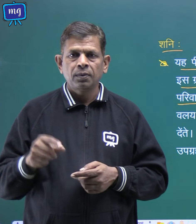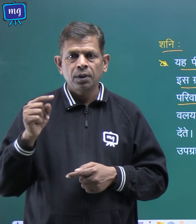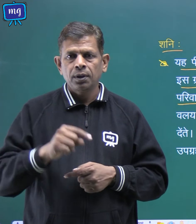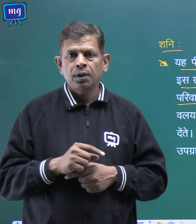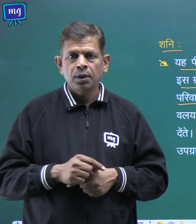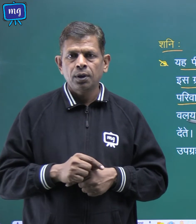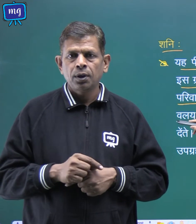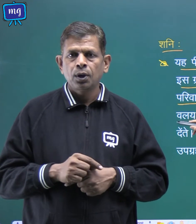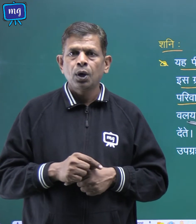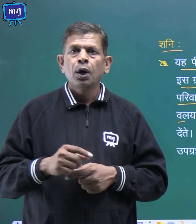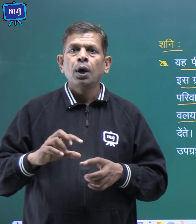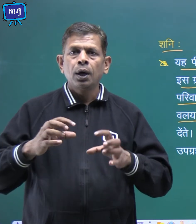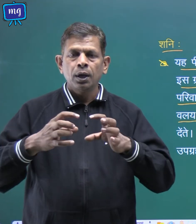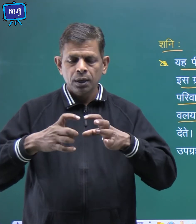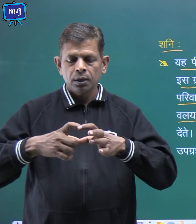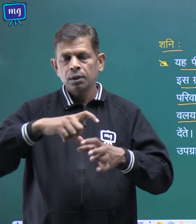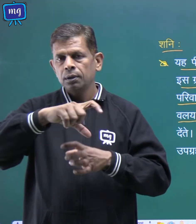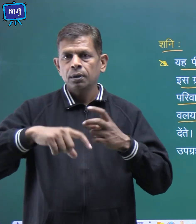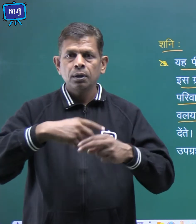यह वलय